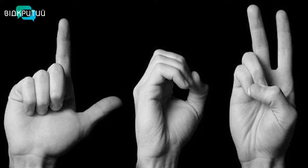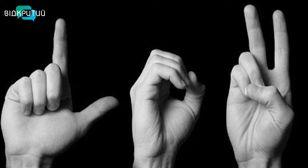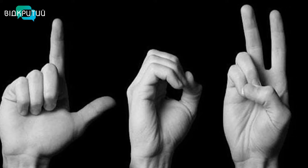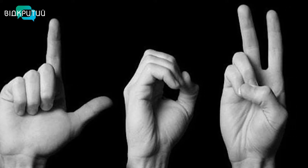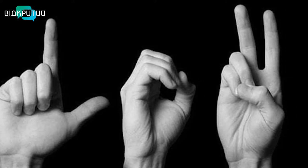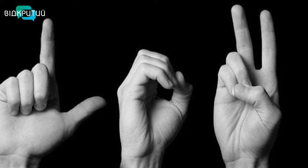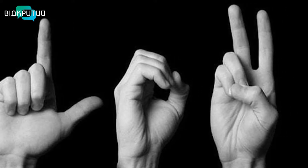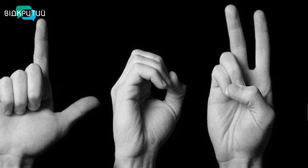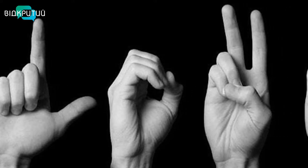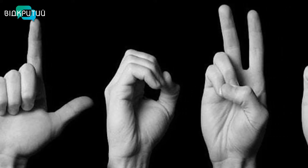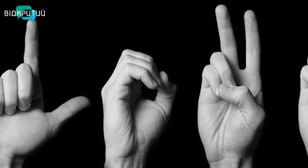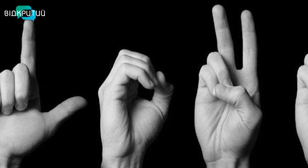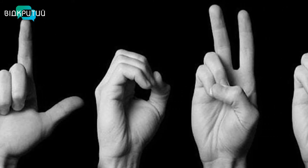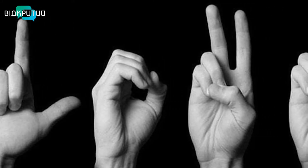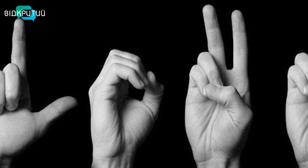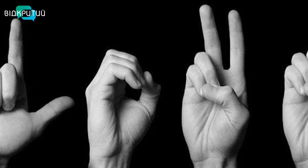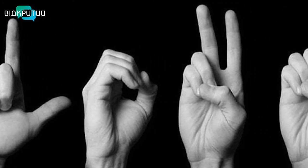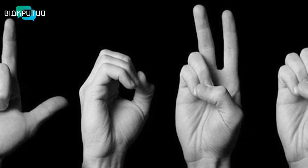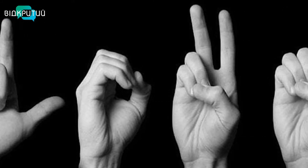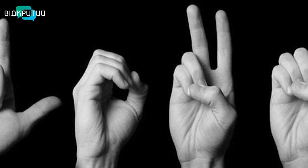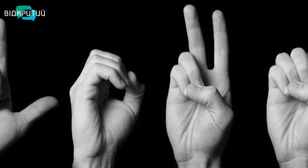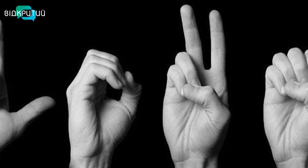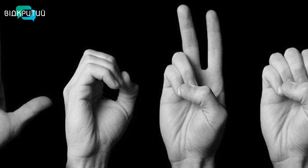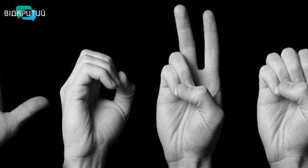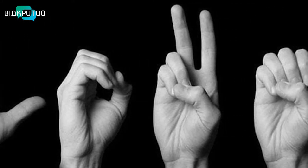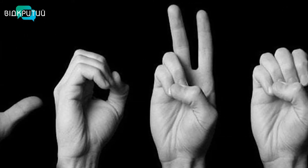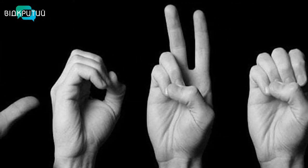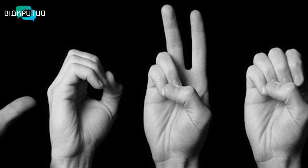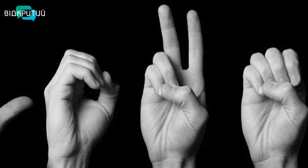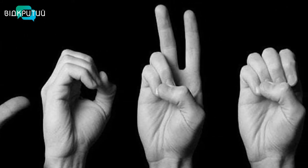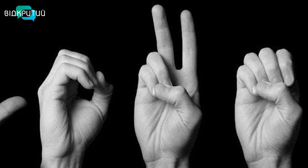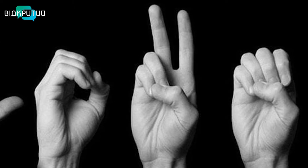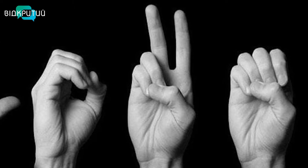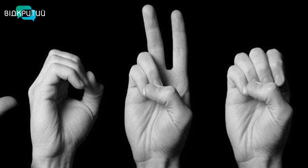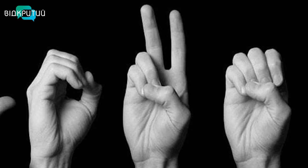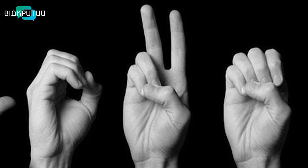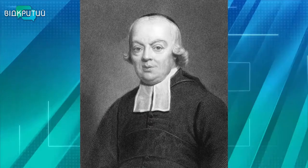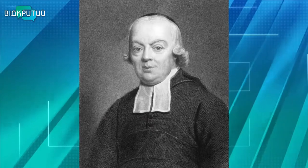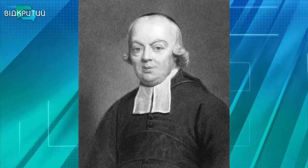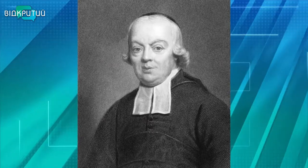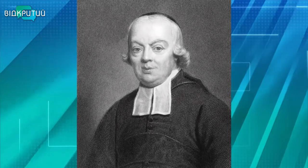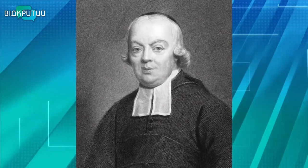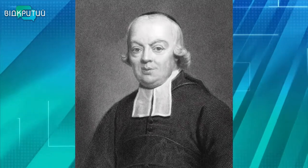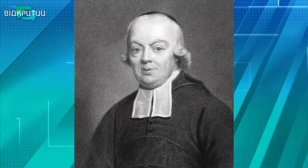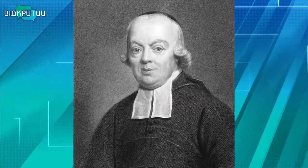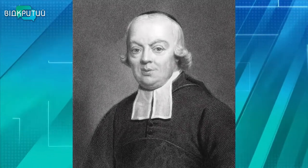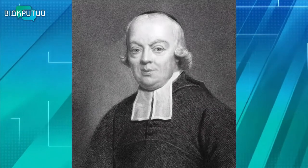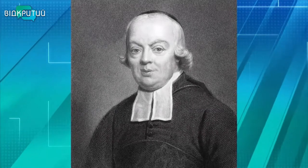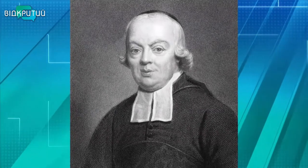Жестова мова виникла 3 мільйони років до нашої ери. Однак її розквіт припадає на 18 століття. Тоді французький абат де Лепе